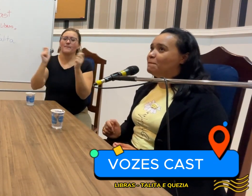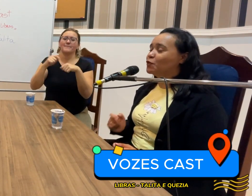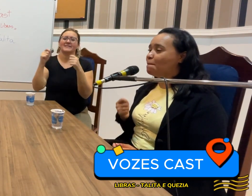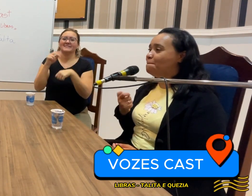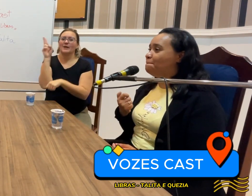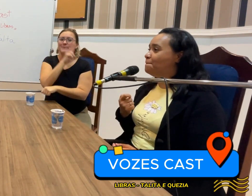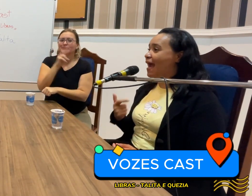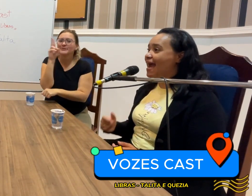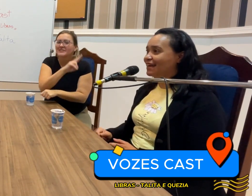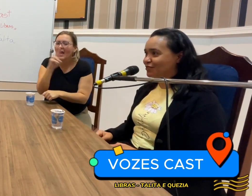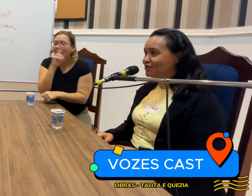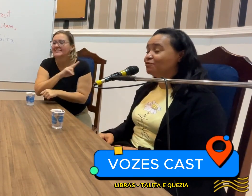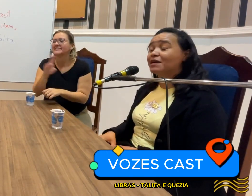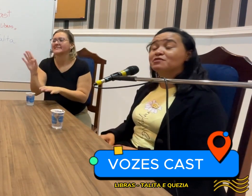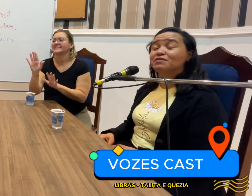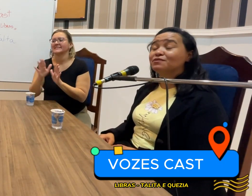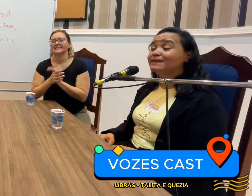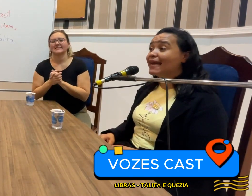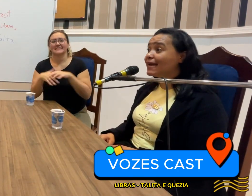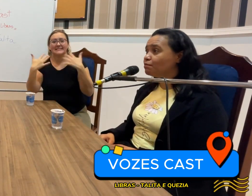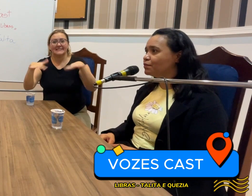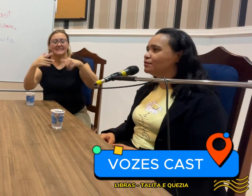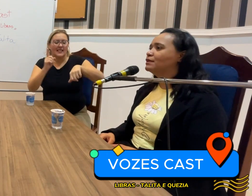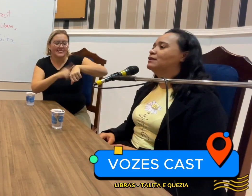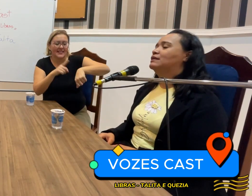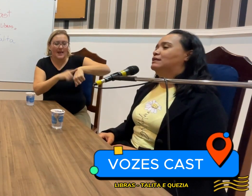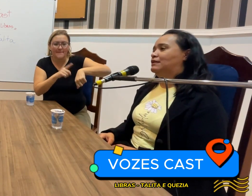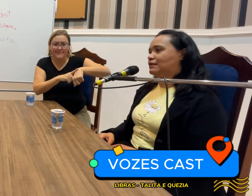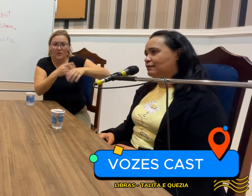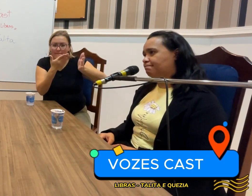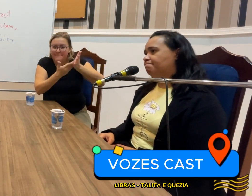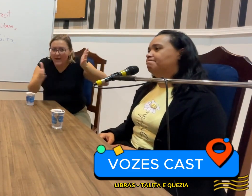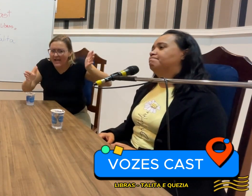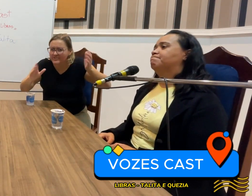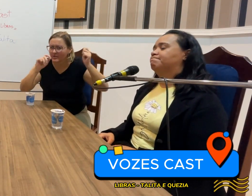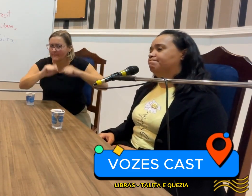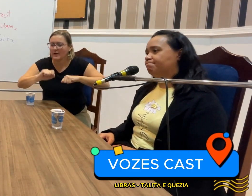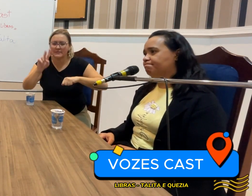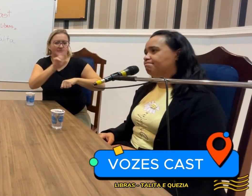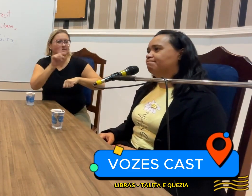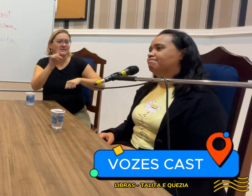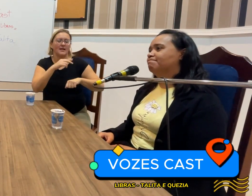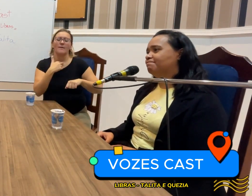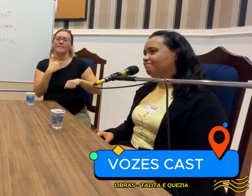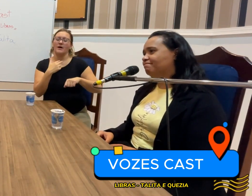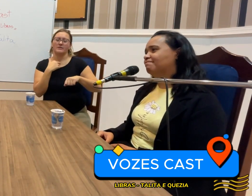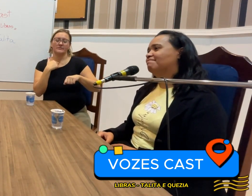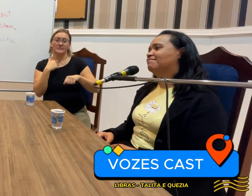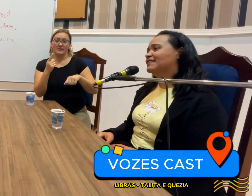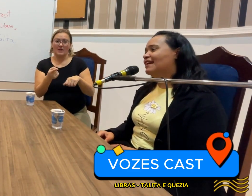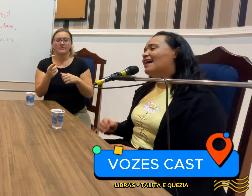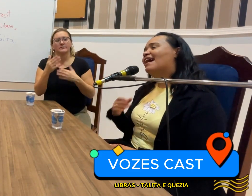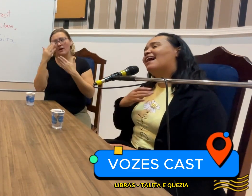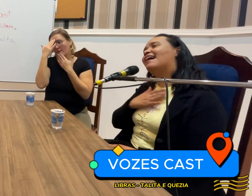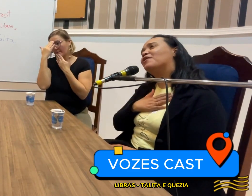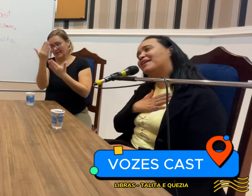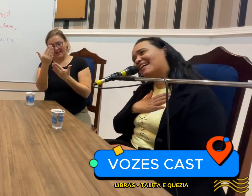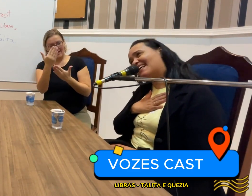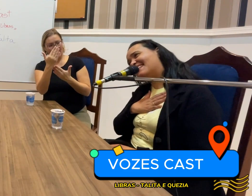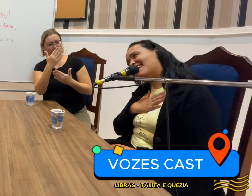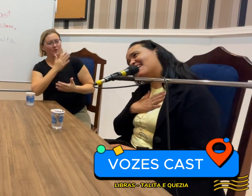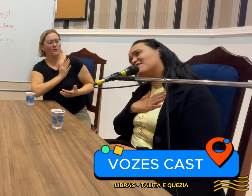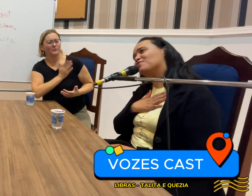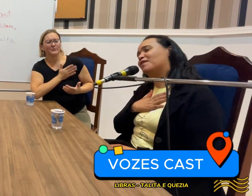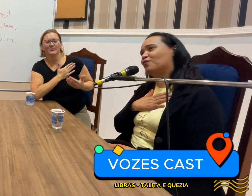Precisamos, não temos muito perto, não temos muito tempo a perder, não podemos perder. Então, eu agradeço de coração, Kézia. Eu